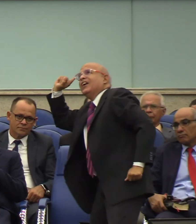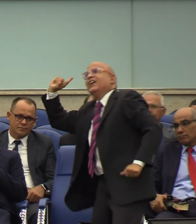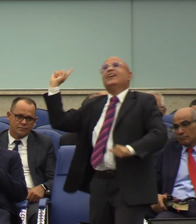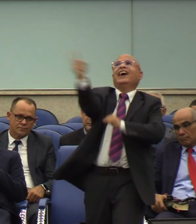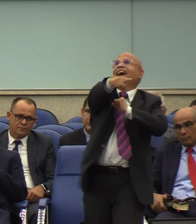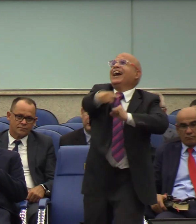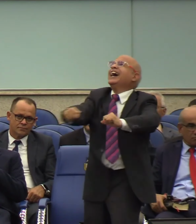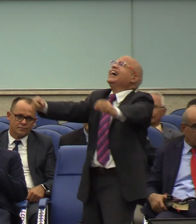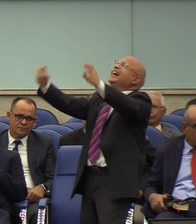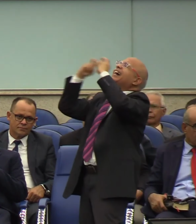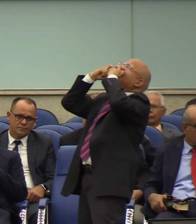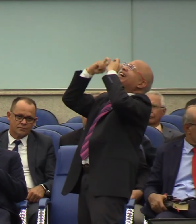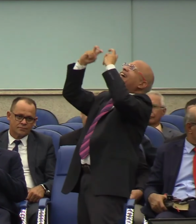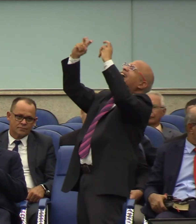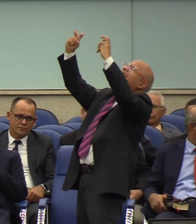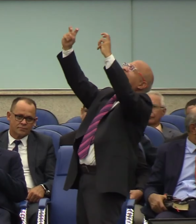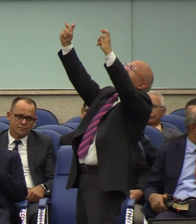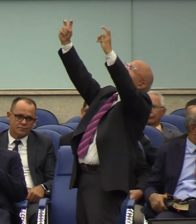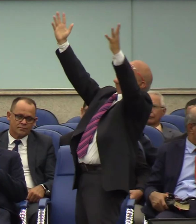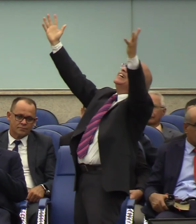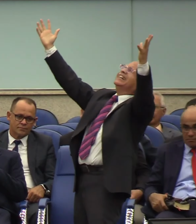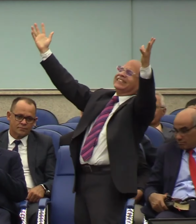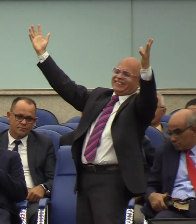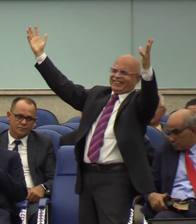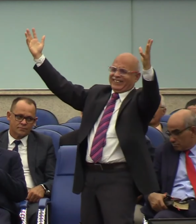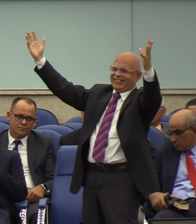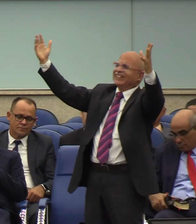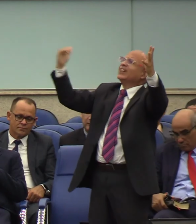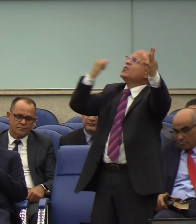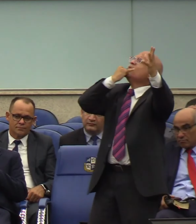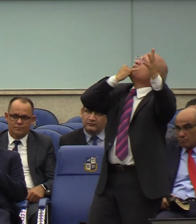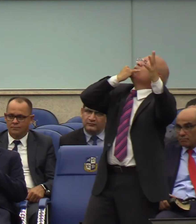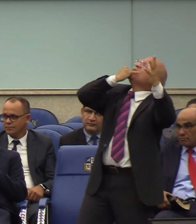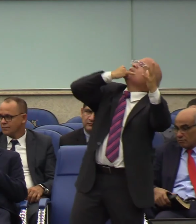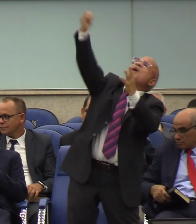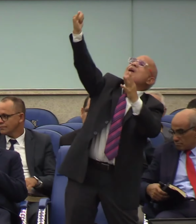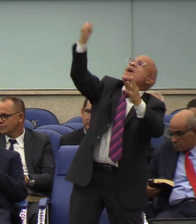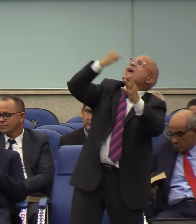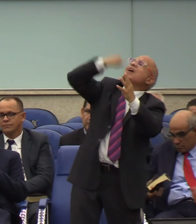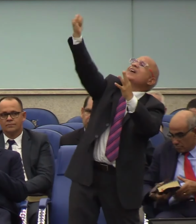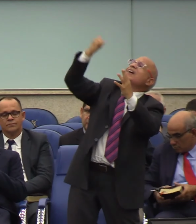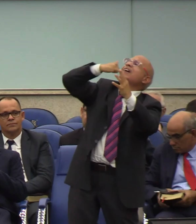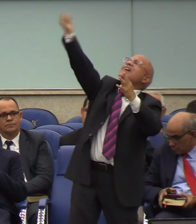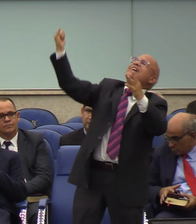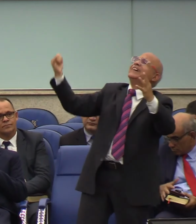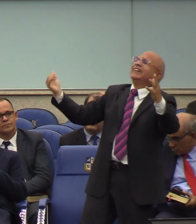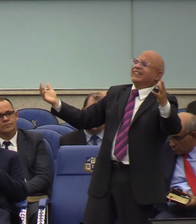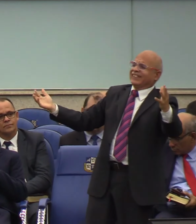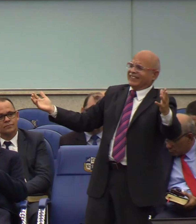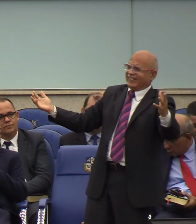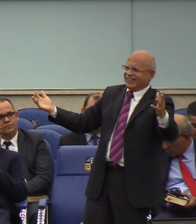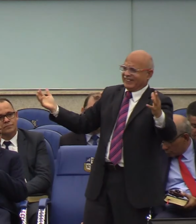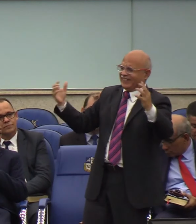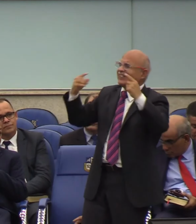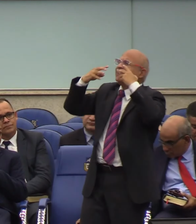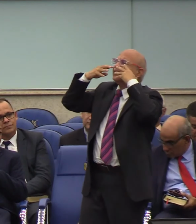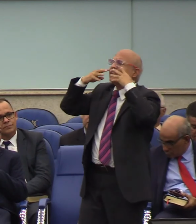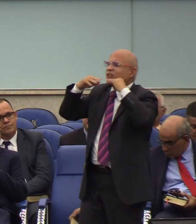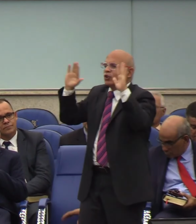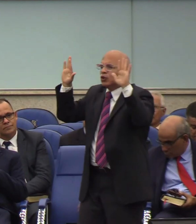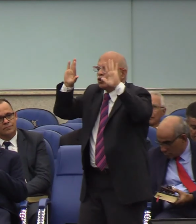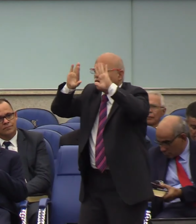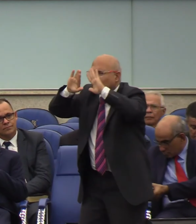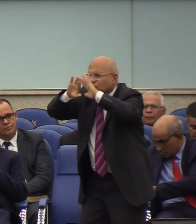eu quero te servir, Senhor, eu vou para a tua casa te servir, me ajuda, me perdoa, eu clamo por